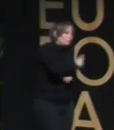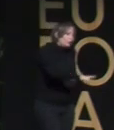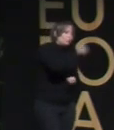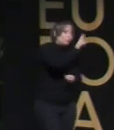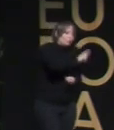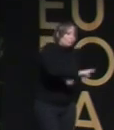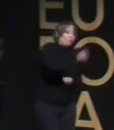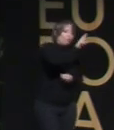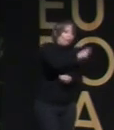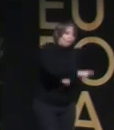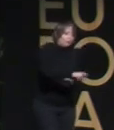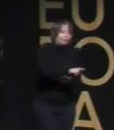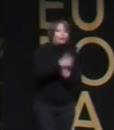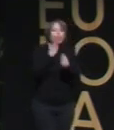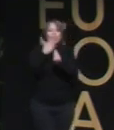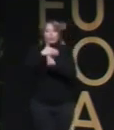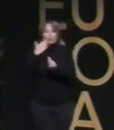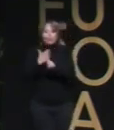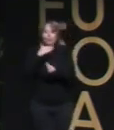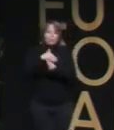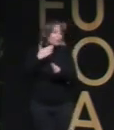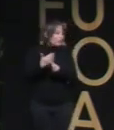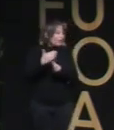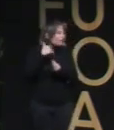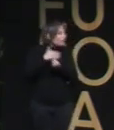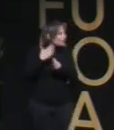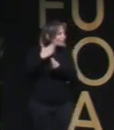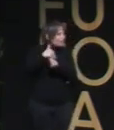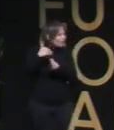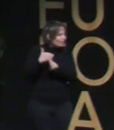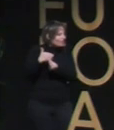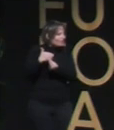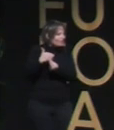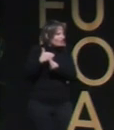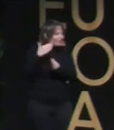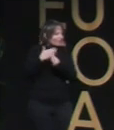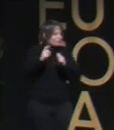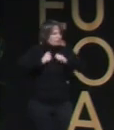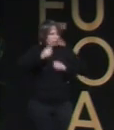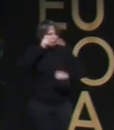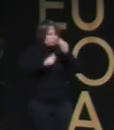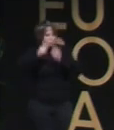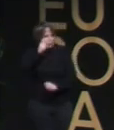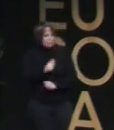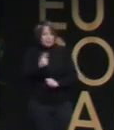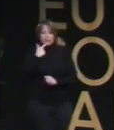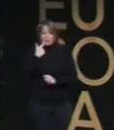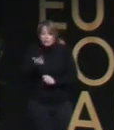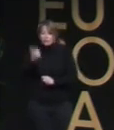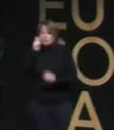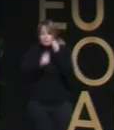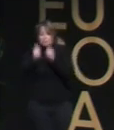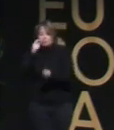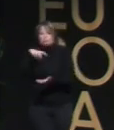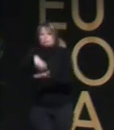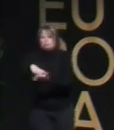Me repito. Cebolla, dan ganas de llorar. ¿Me explico? O sea, al final vas dando pena, casi en lo que le estás diciendo al hijo, casi pidiéndole de